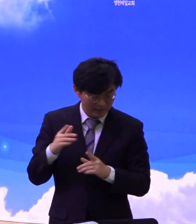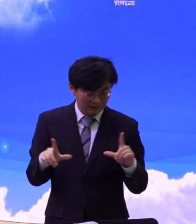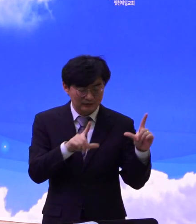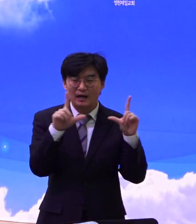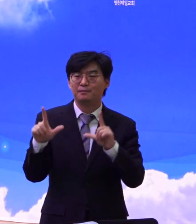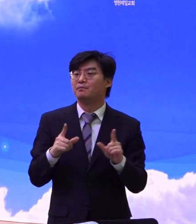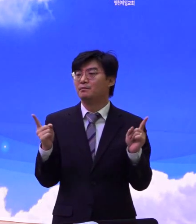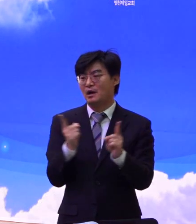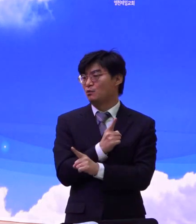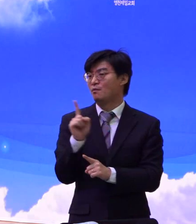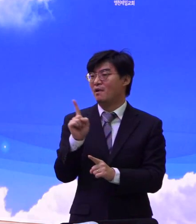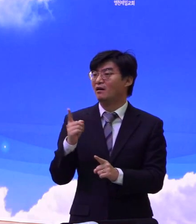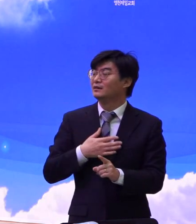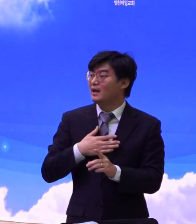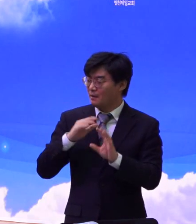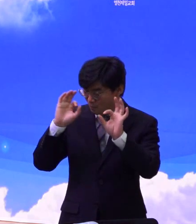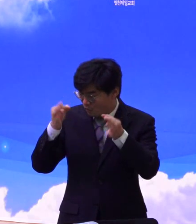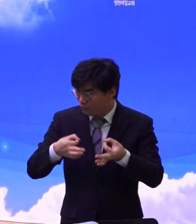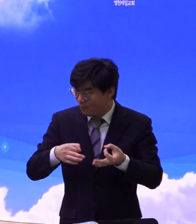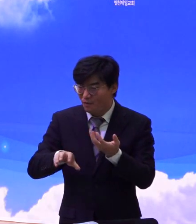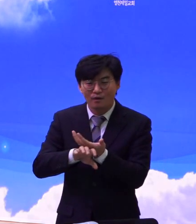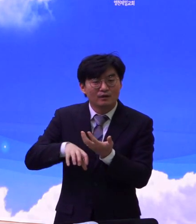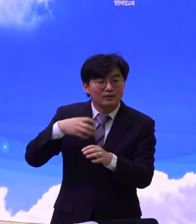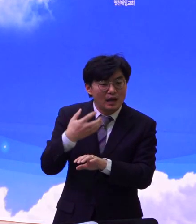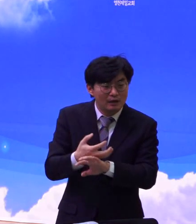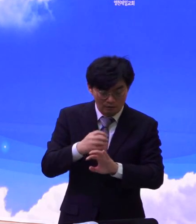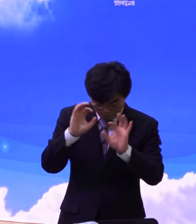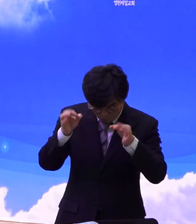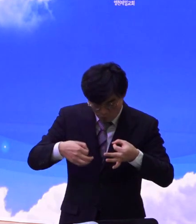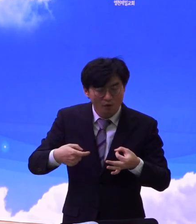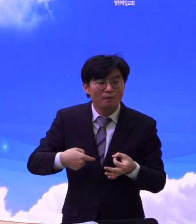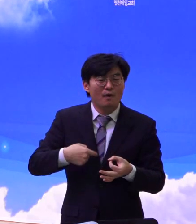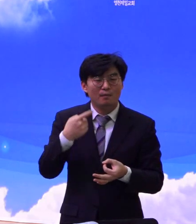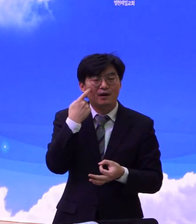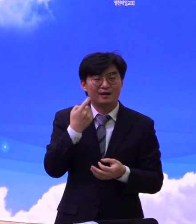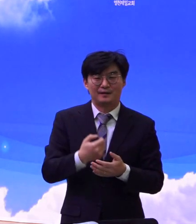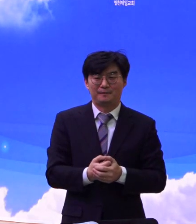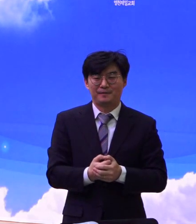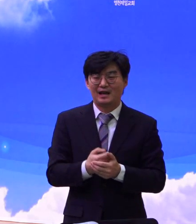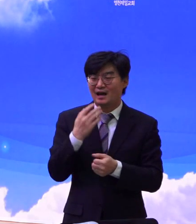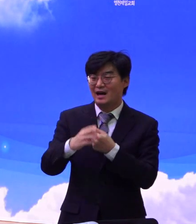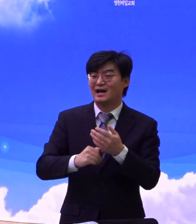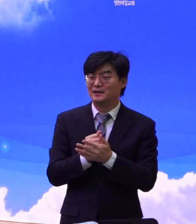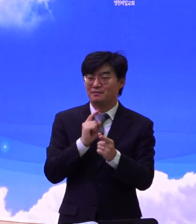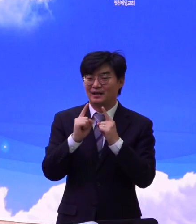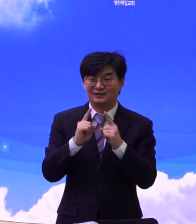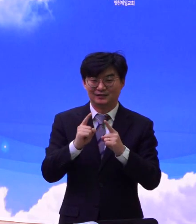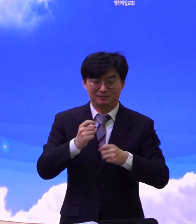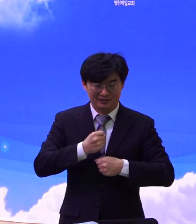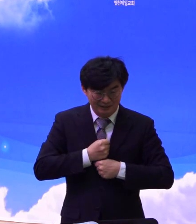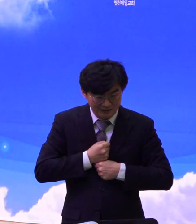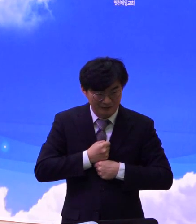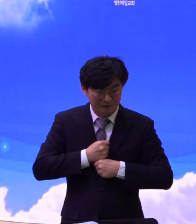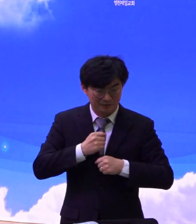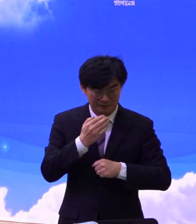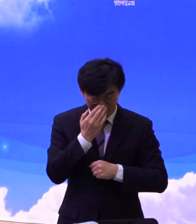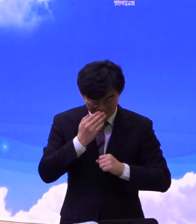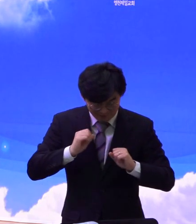보려고 하고 그렇게 해서 철저하게 하나님 말씀을 지키고 순종하는 삶을 살아야